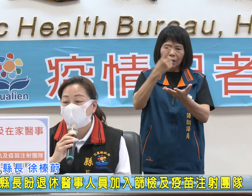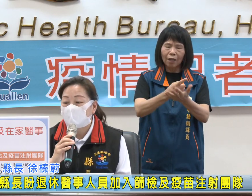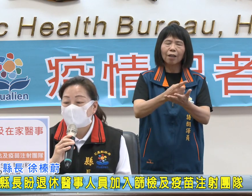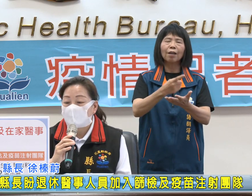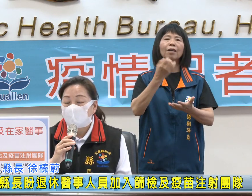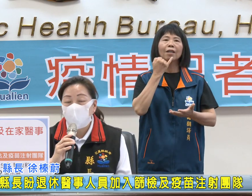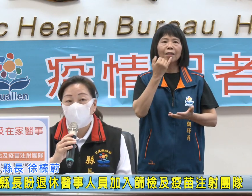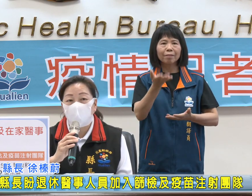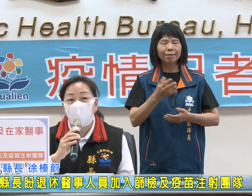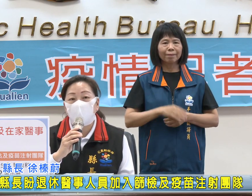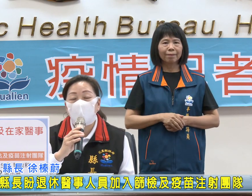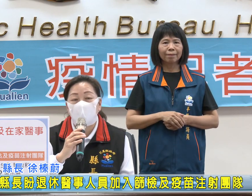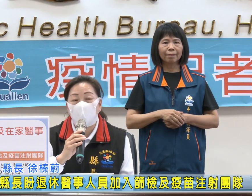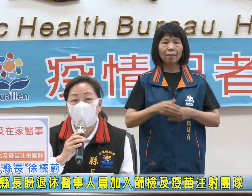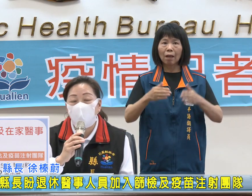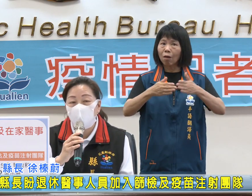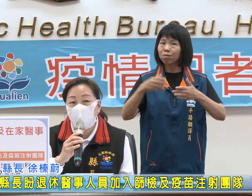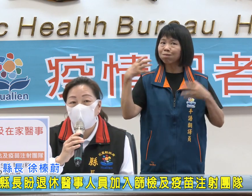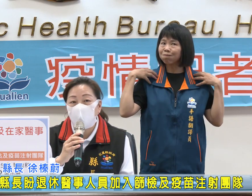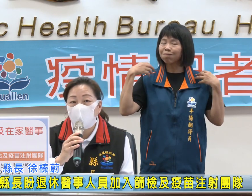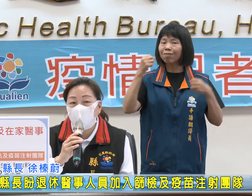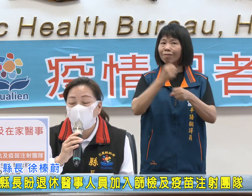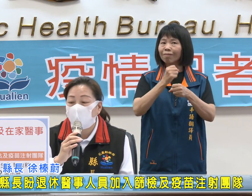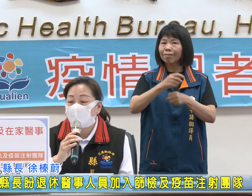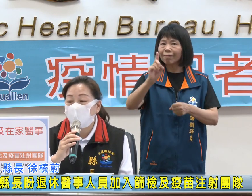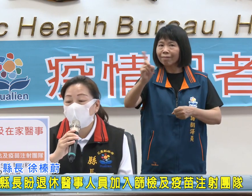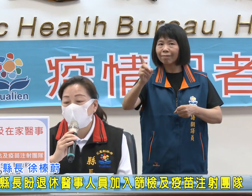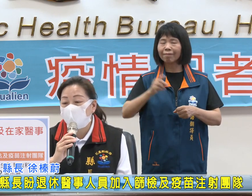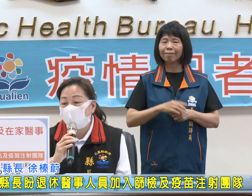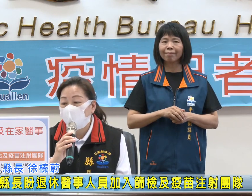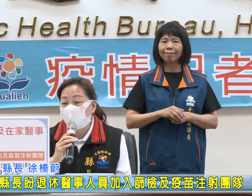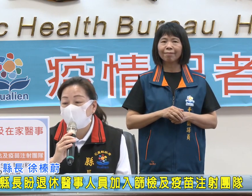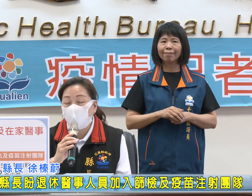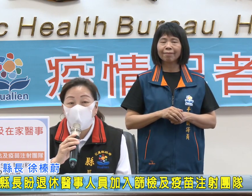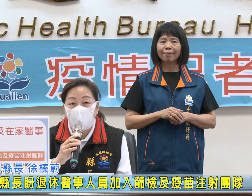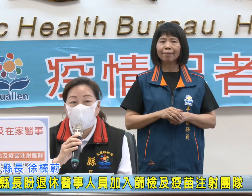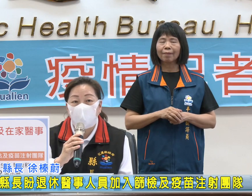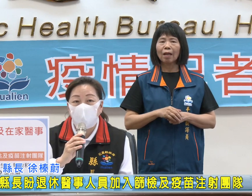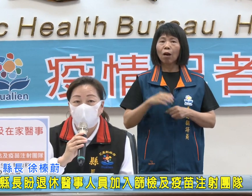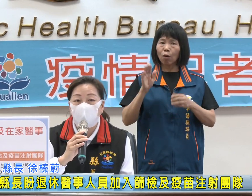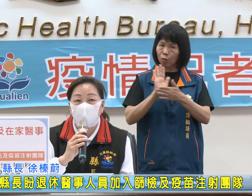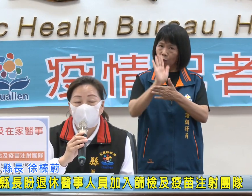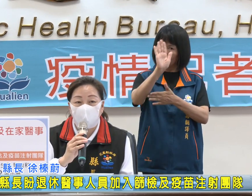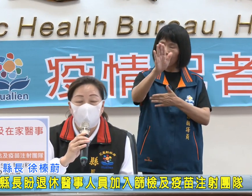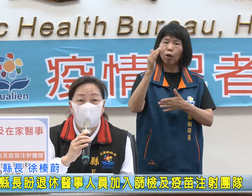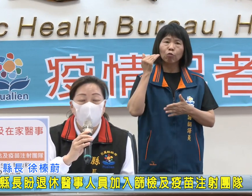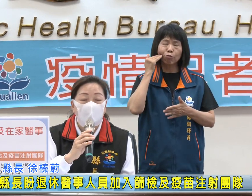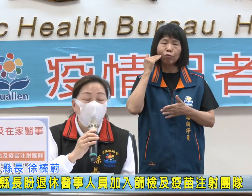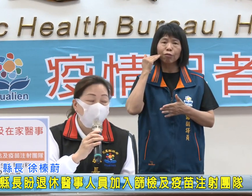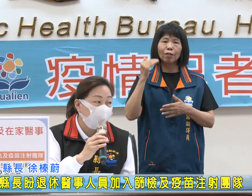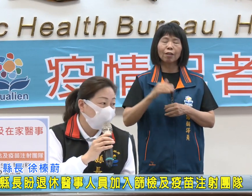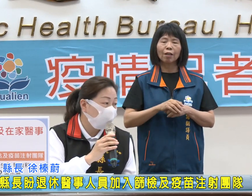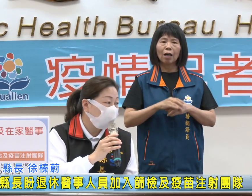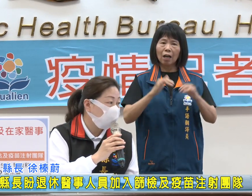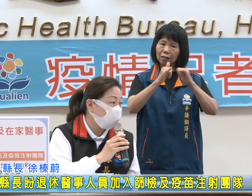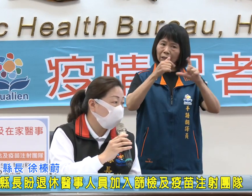面。他所要负责的工作任务，就是我们未来如果产生